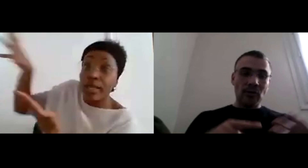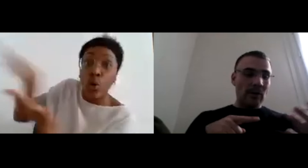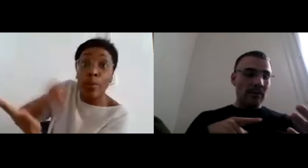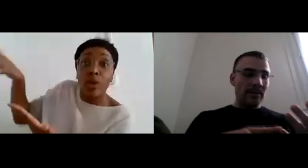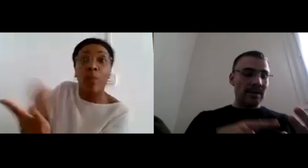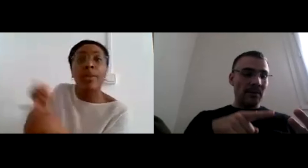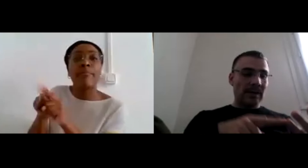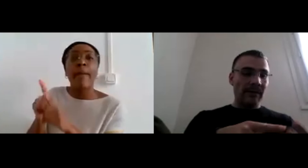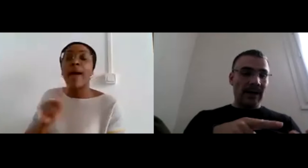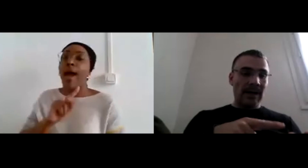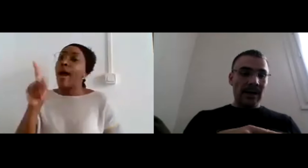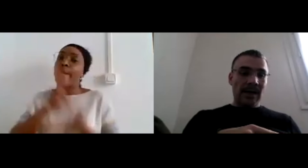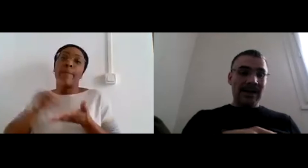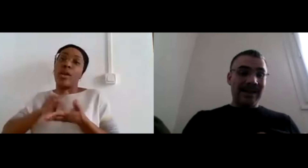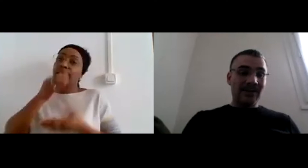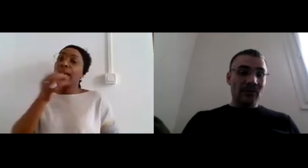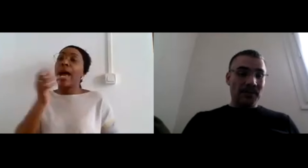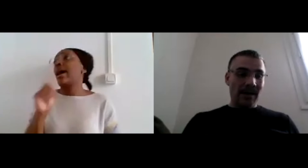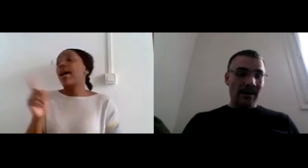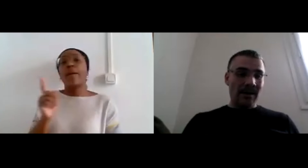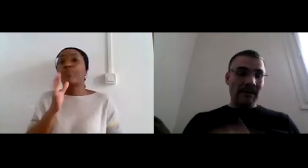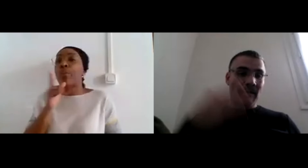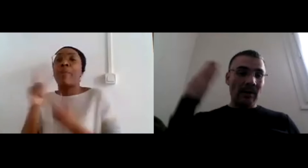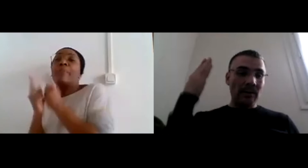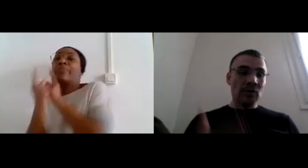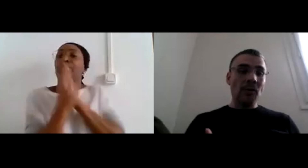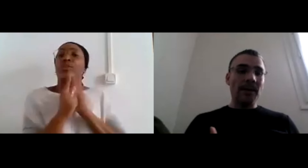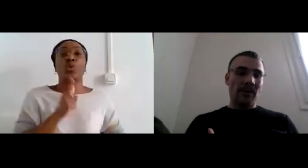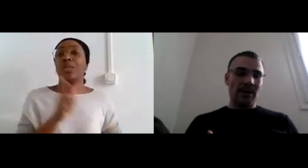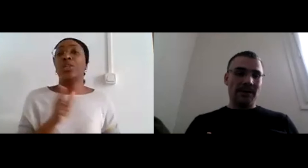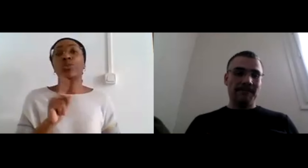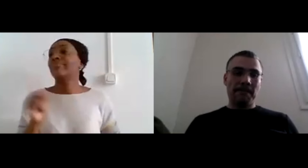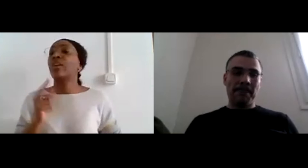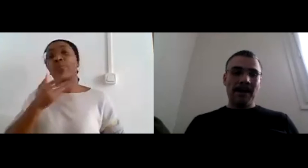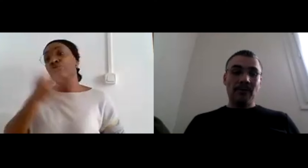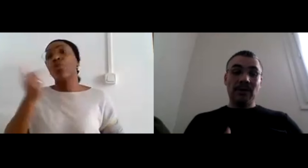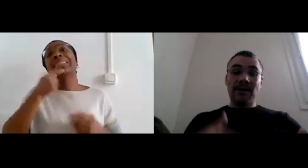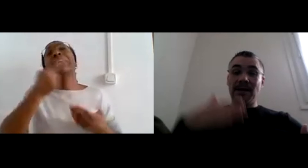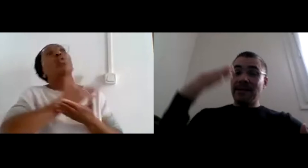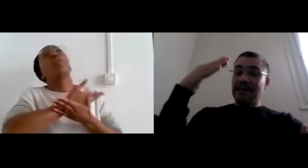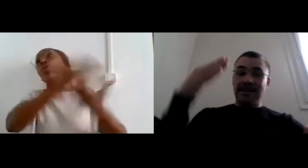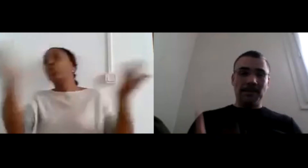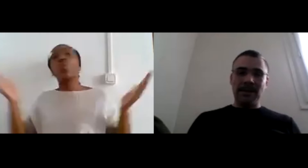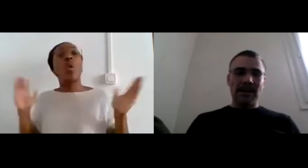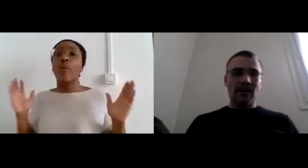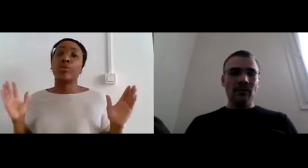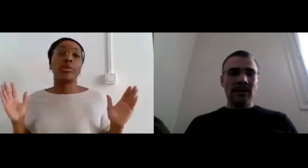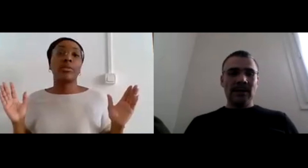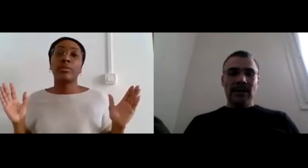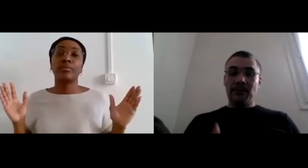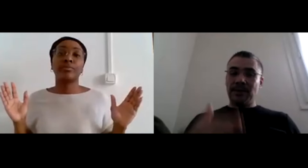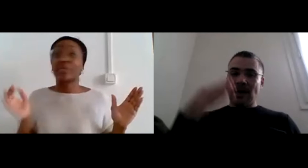monde reçoit le même enseignement à travers les actes de Pierre, il va falloir stopper l'hémorragie». Donc il va discipliner d'un